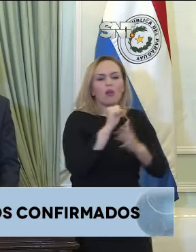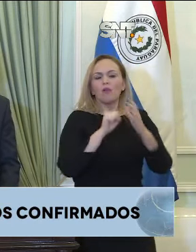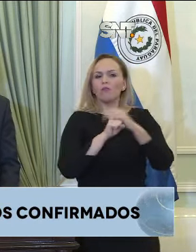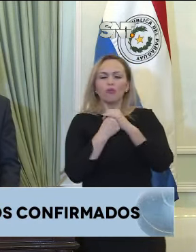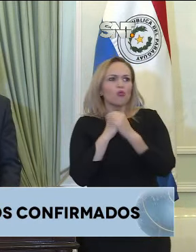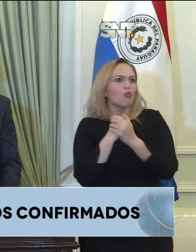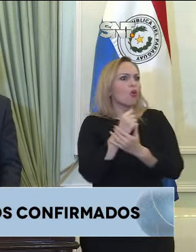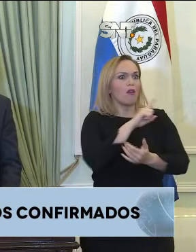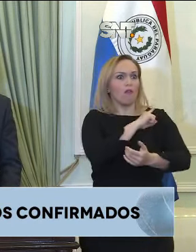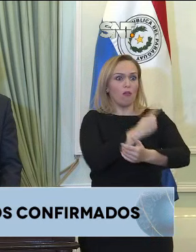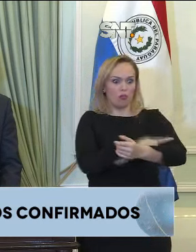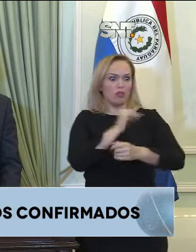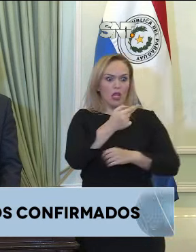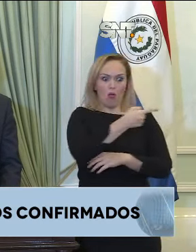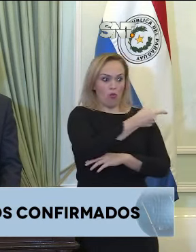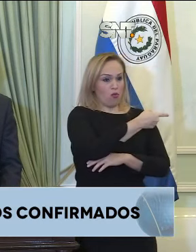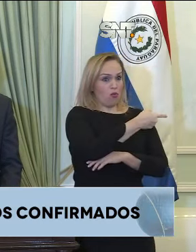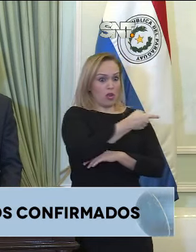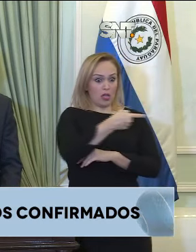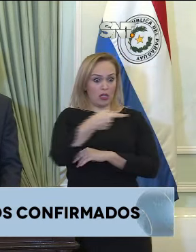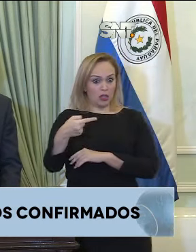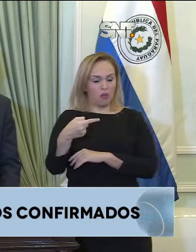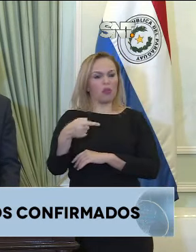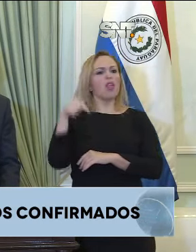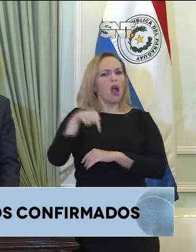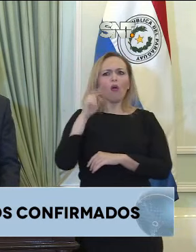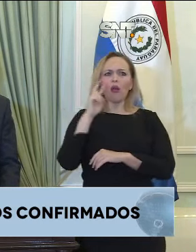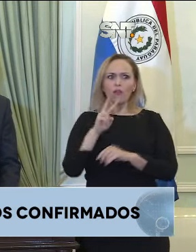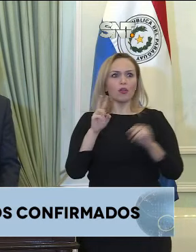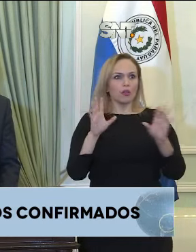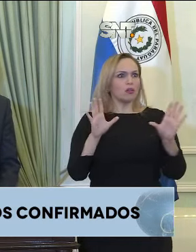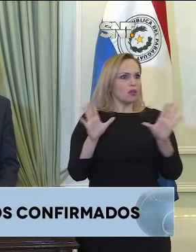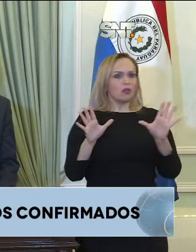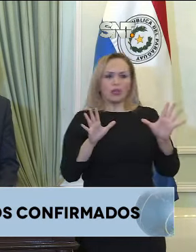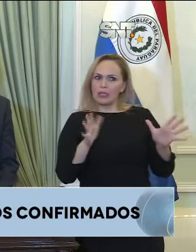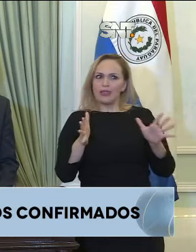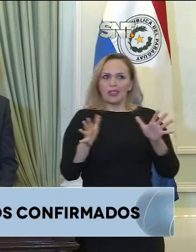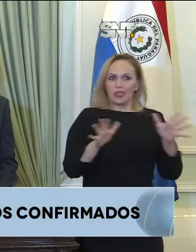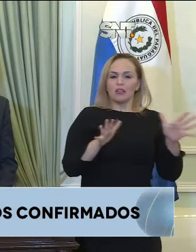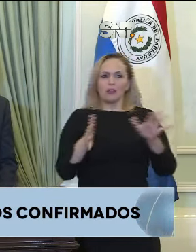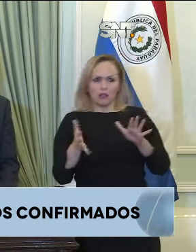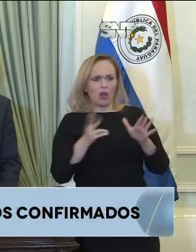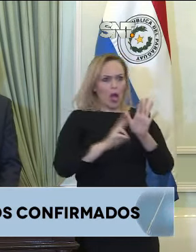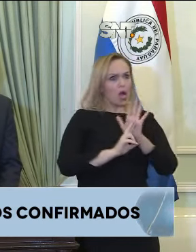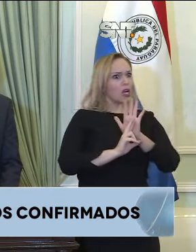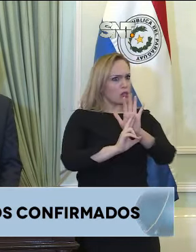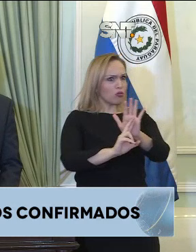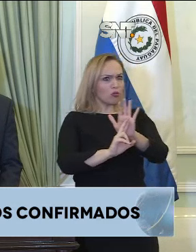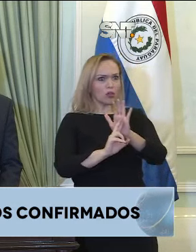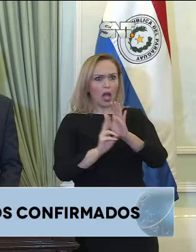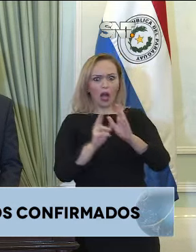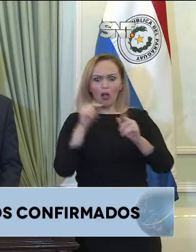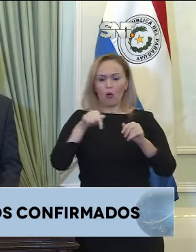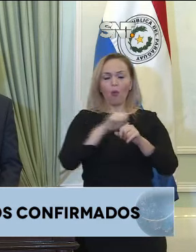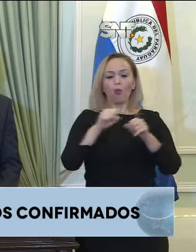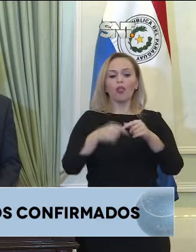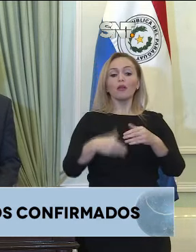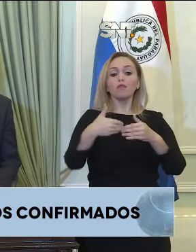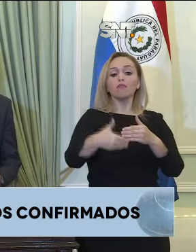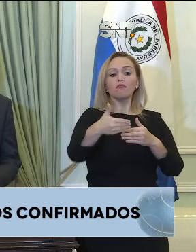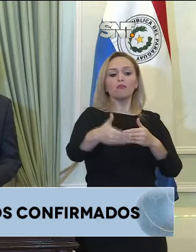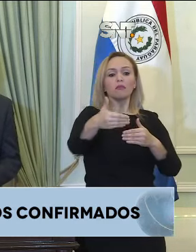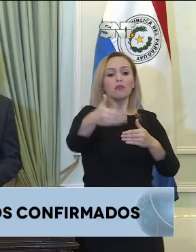más de una semana. Nosotros estamos convencidos que incluso gran parte de los resultados se van a ir viendo más adelante.